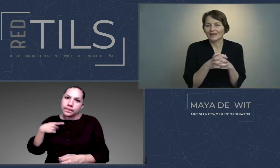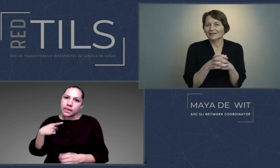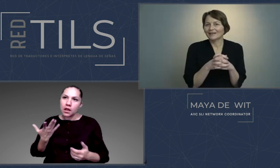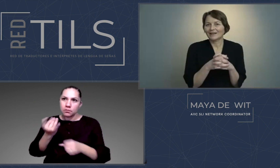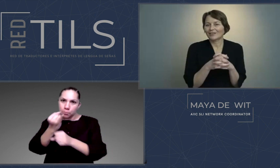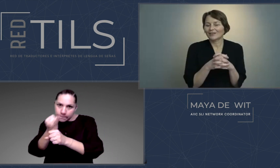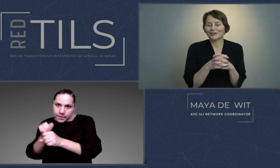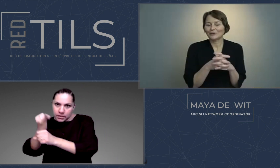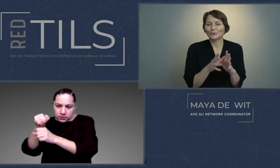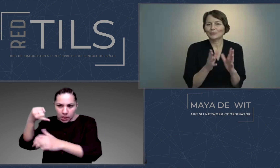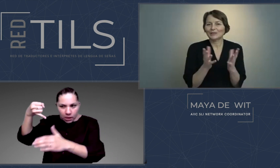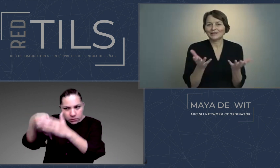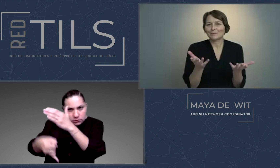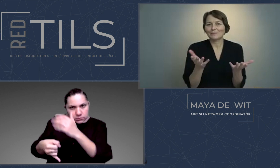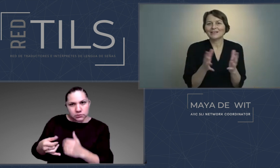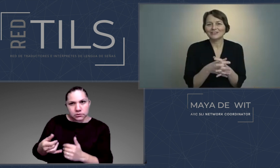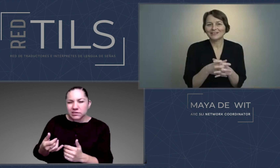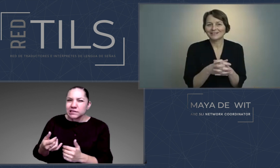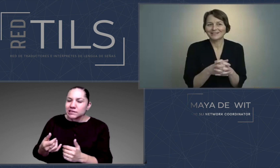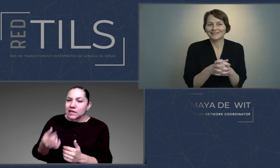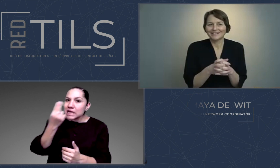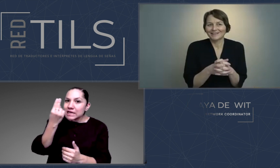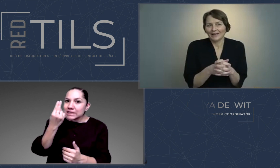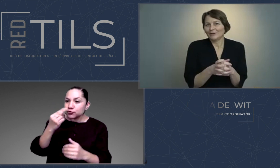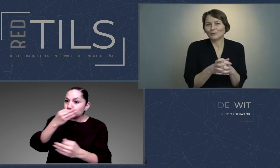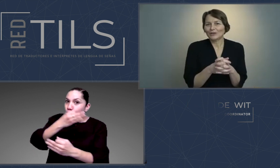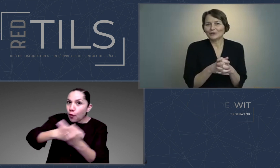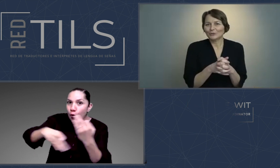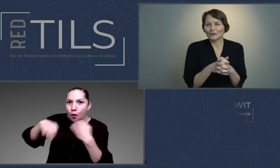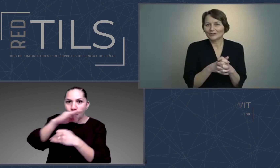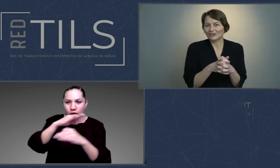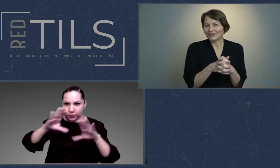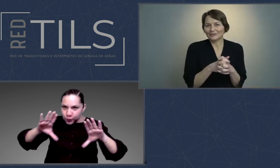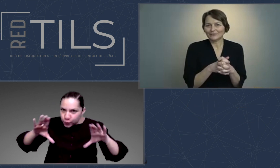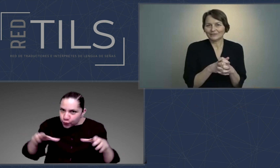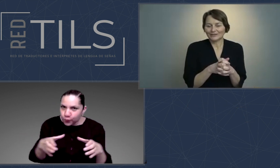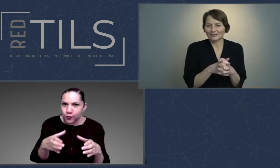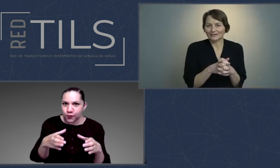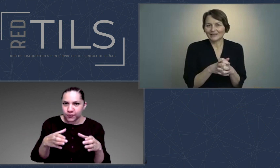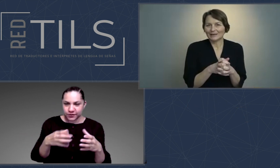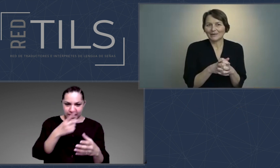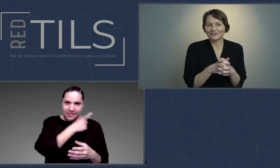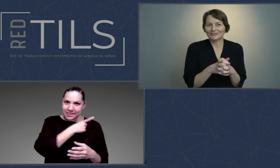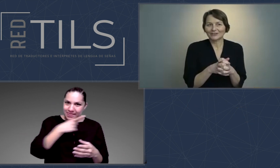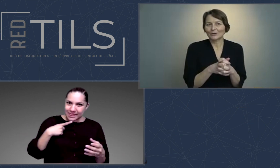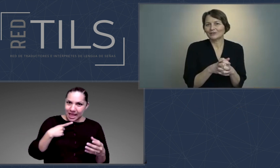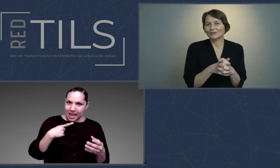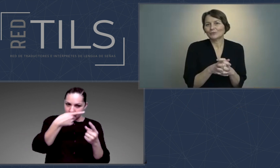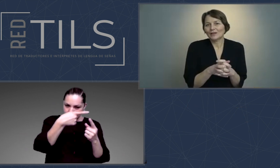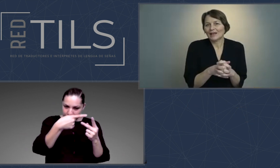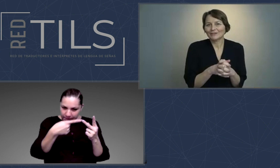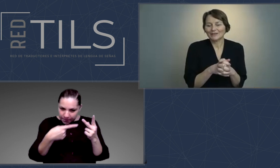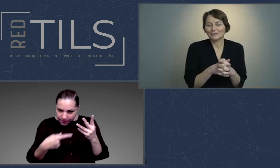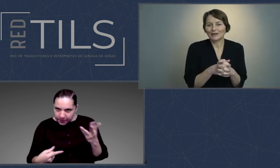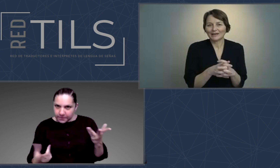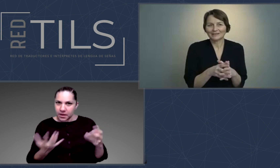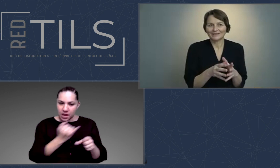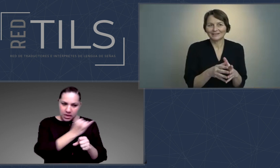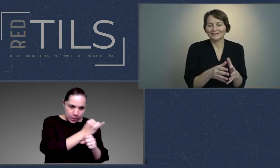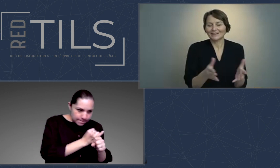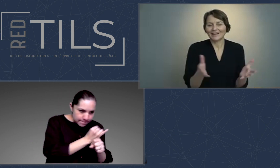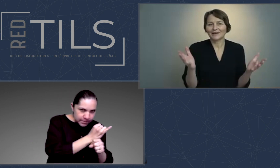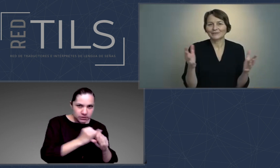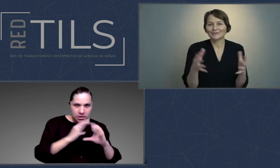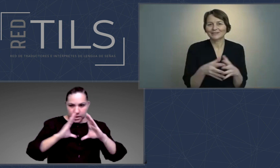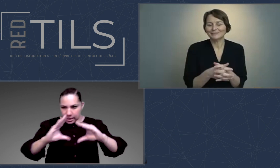estos recursos, juntar todos estos factores y a mí me parece que van a tener logros